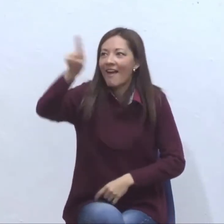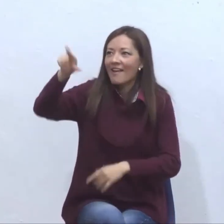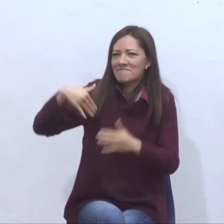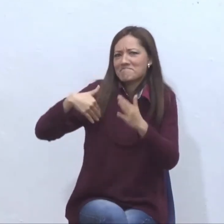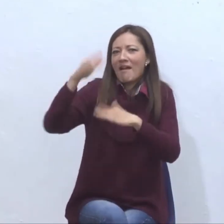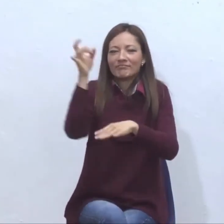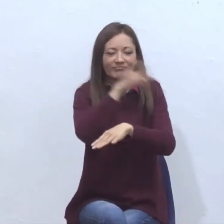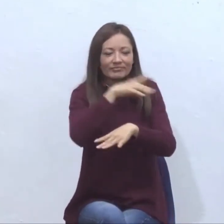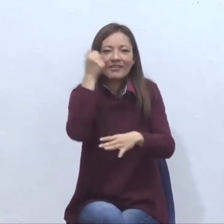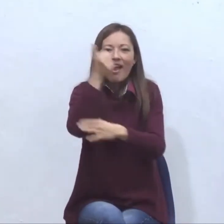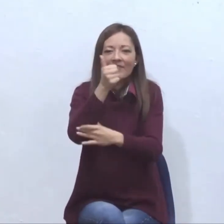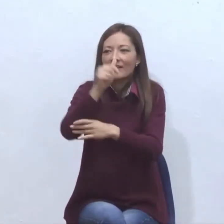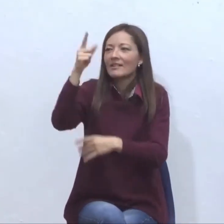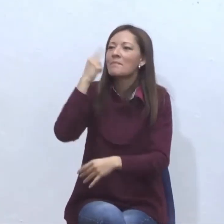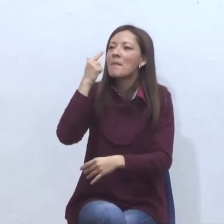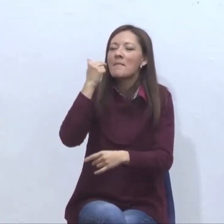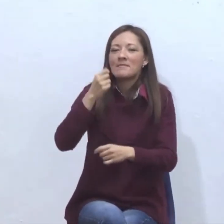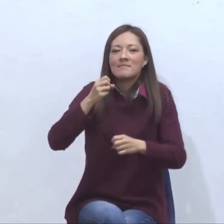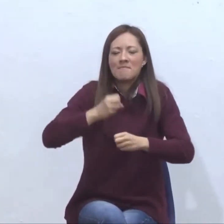el Padre de las multitudes.